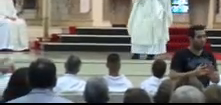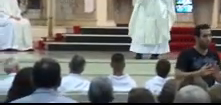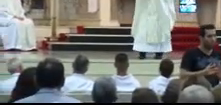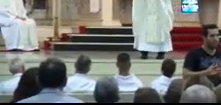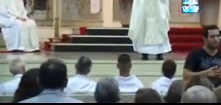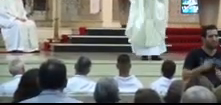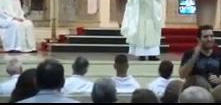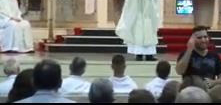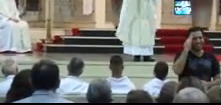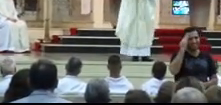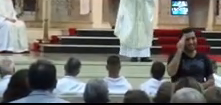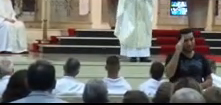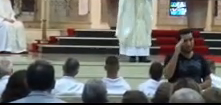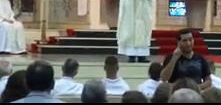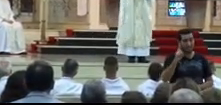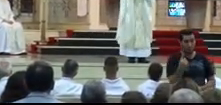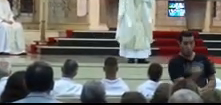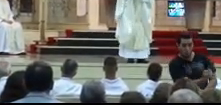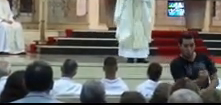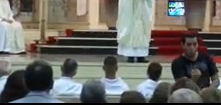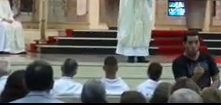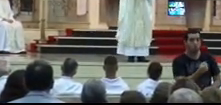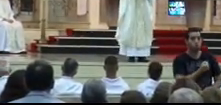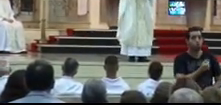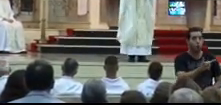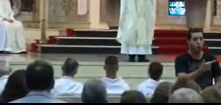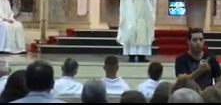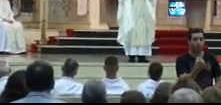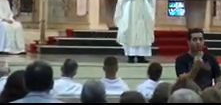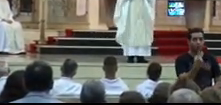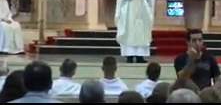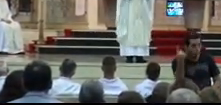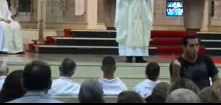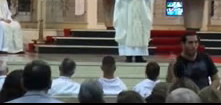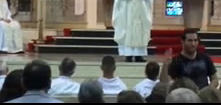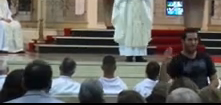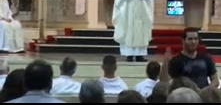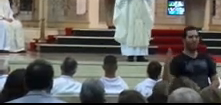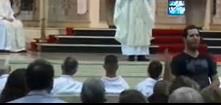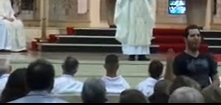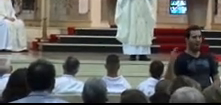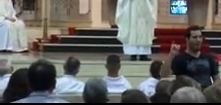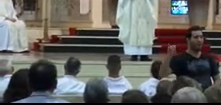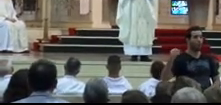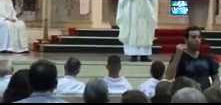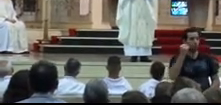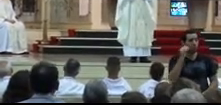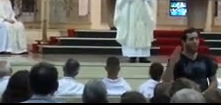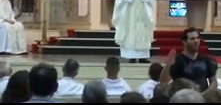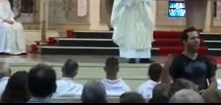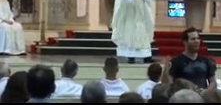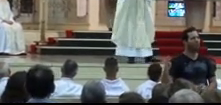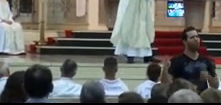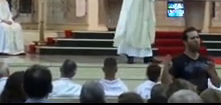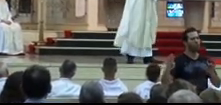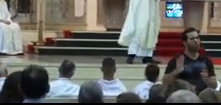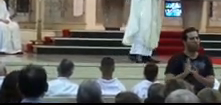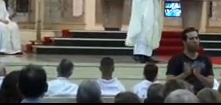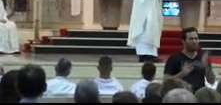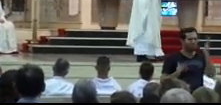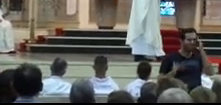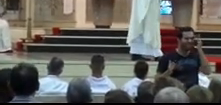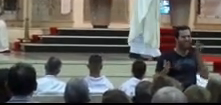entregar, que aquele discípulo tinha alguém também que entre eles não entregaria. Jesus